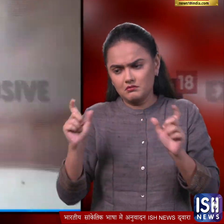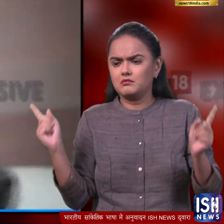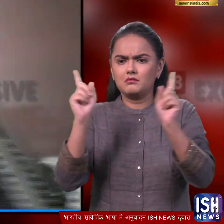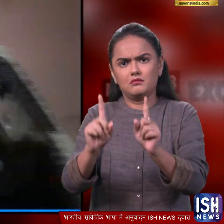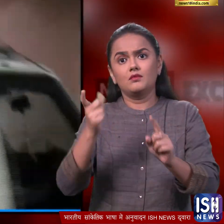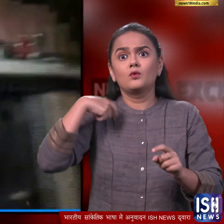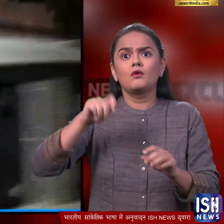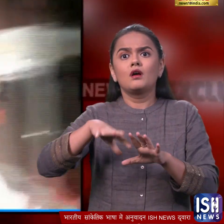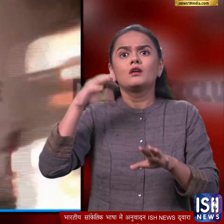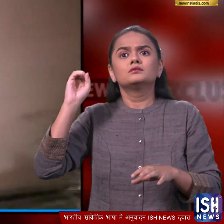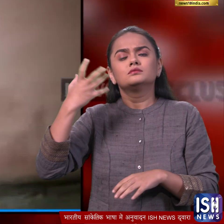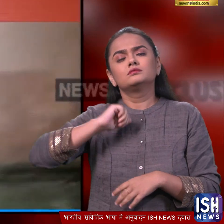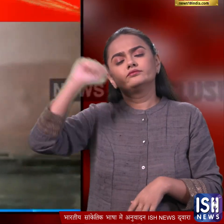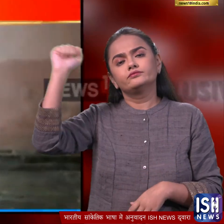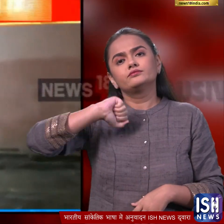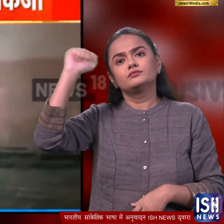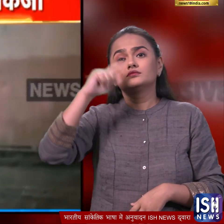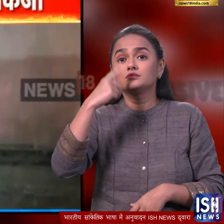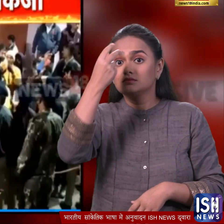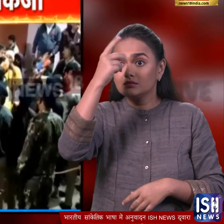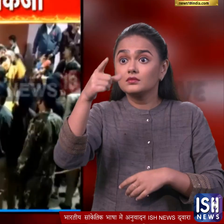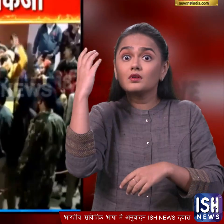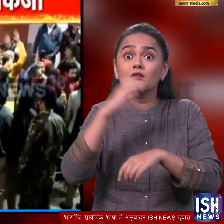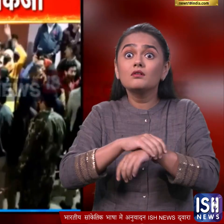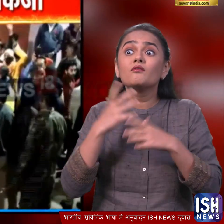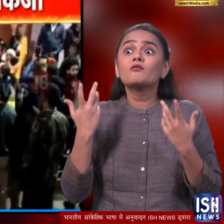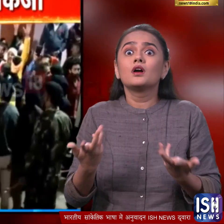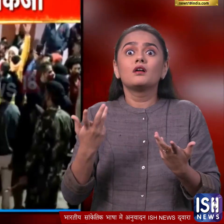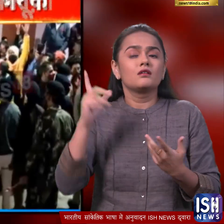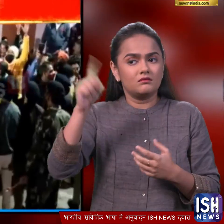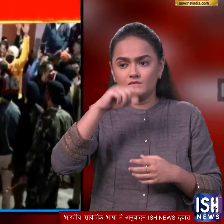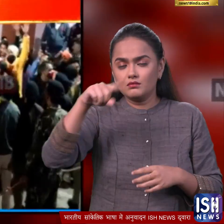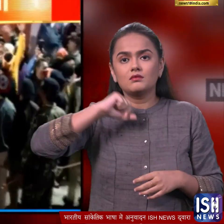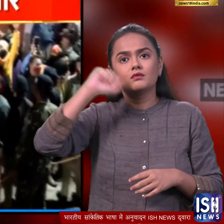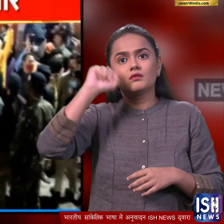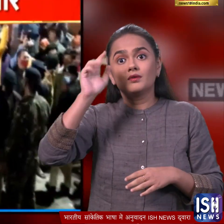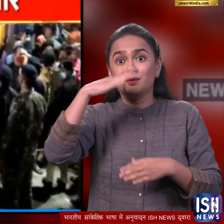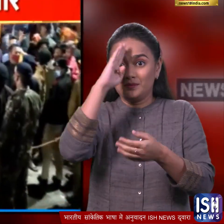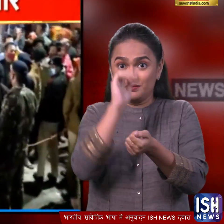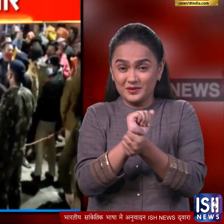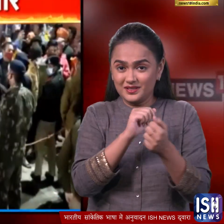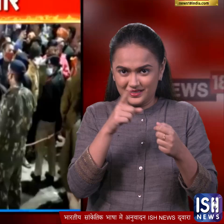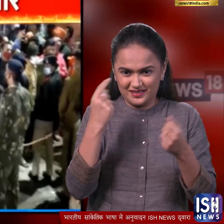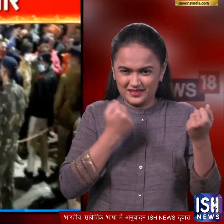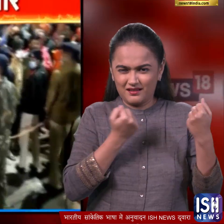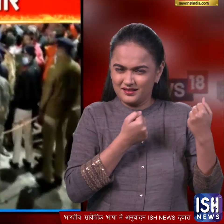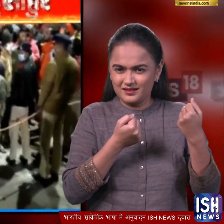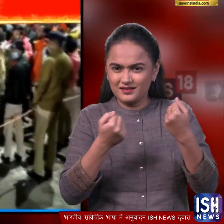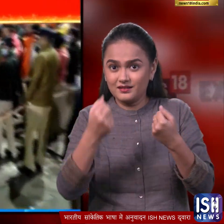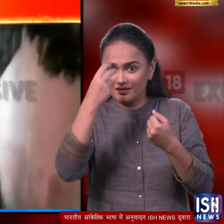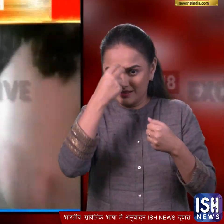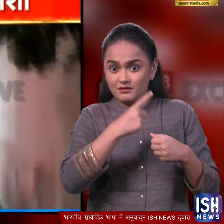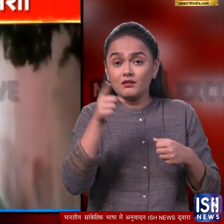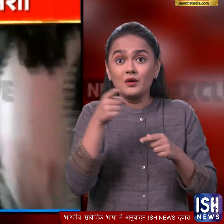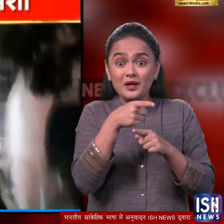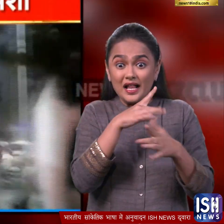कोर्ट के बाहर प्रदर्शन करने लगे। इन लोगों ने कालीचरण महाराज की गिरफ्तारी का विरोध किया। जैसे ही पुलिस की गाड़ी उन्हें लेकर अदालत पहुंची,